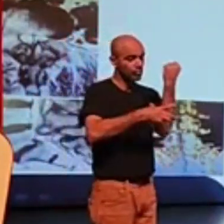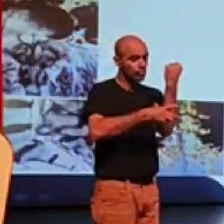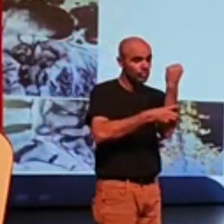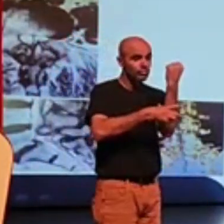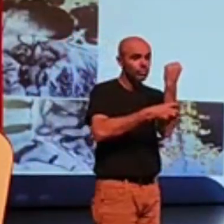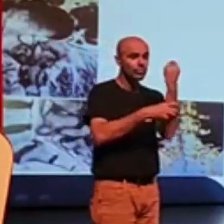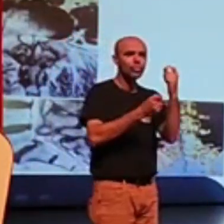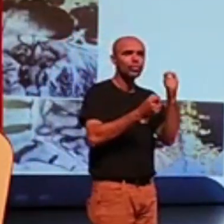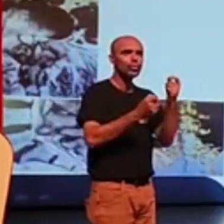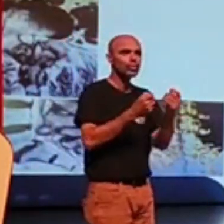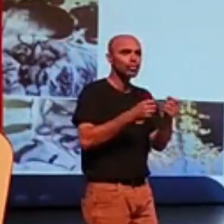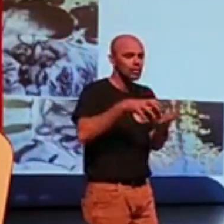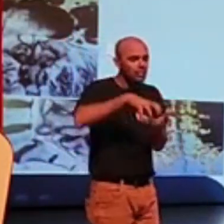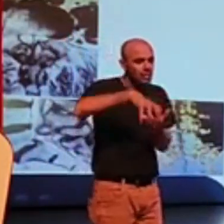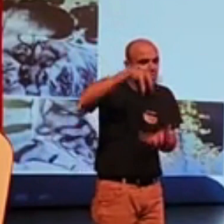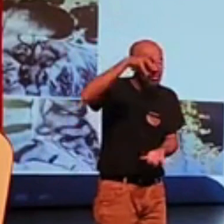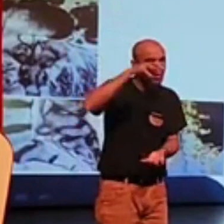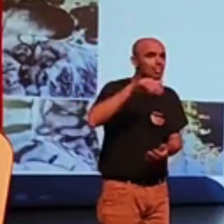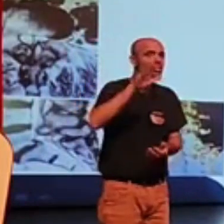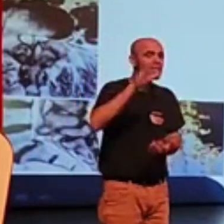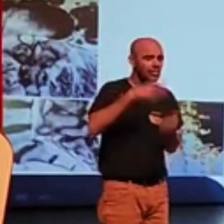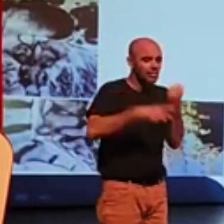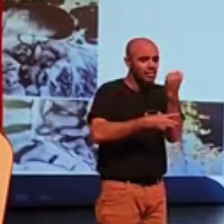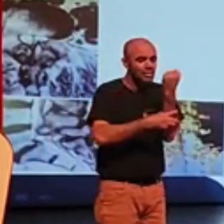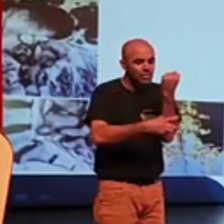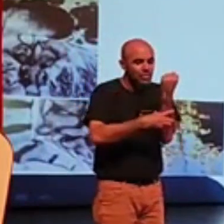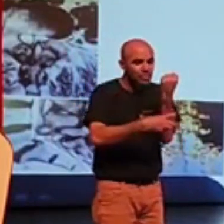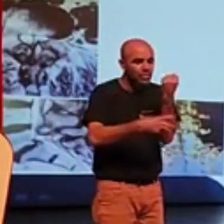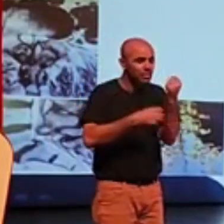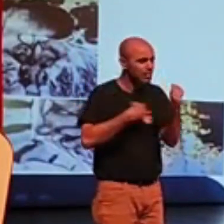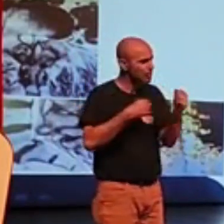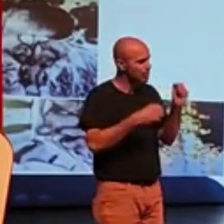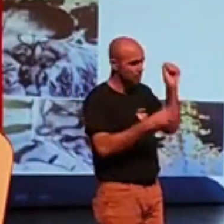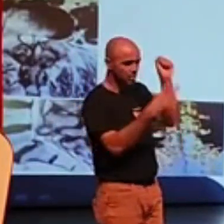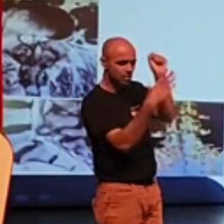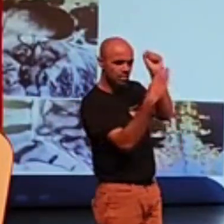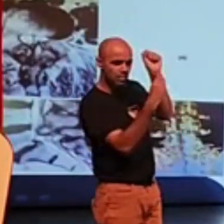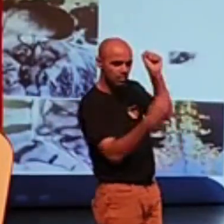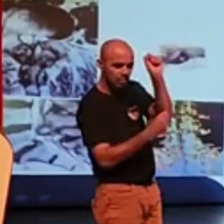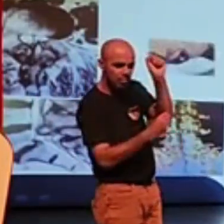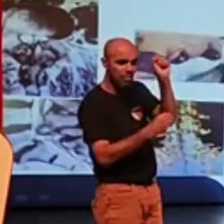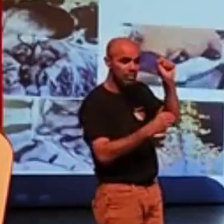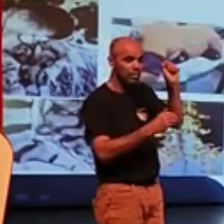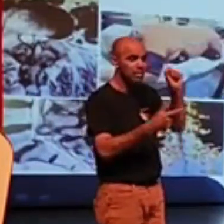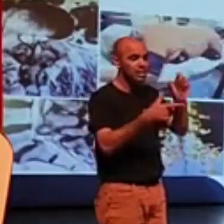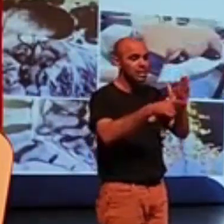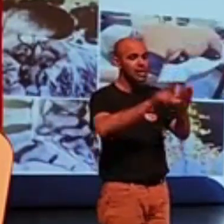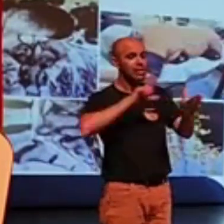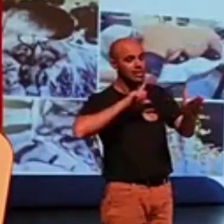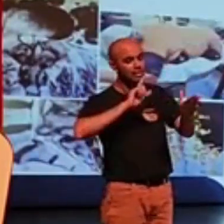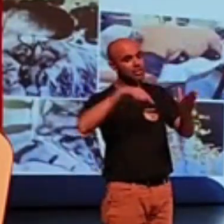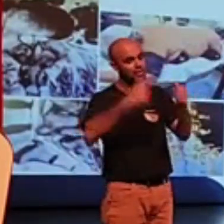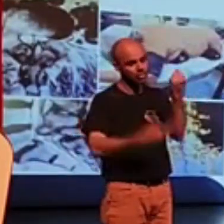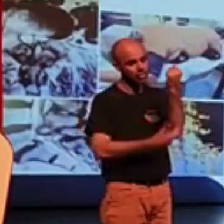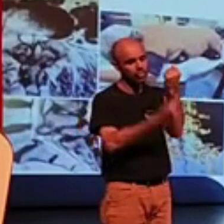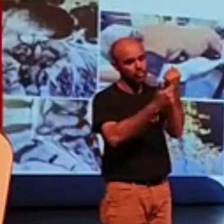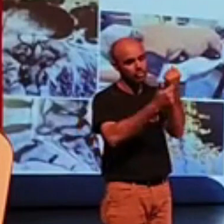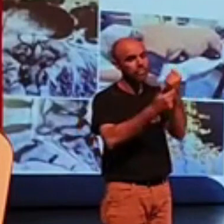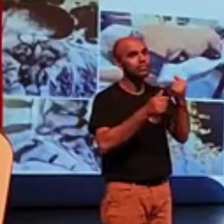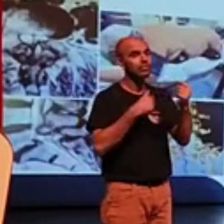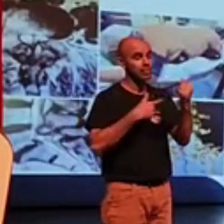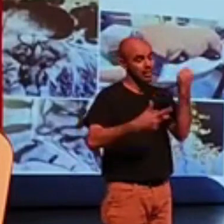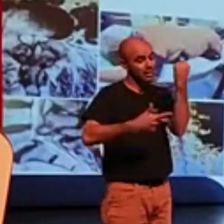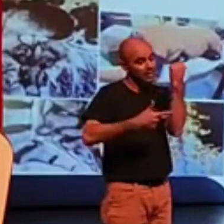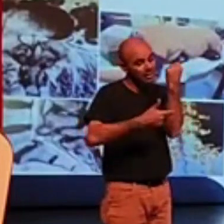normalmente em paciente mais idoso. Ali são uma imagem de uma tomografia pré e pós-operatória. Inclusive, a